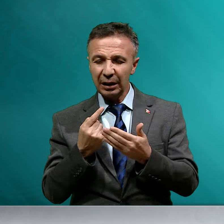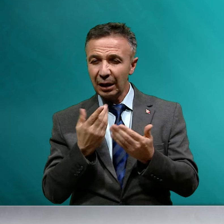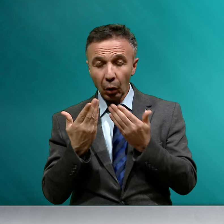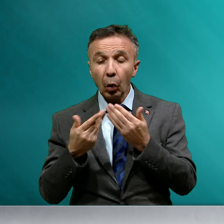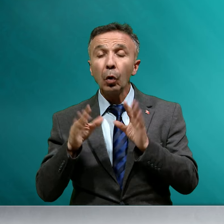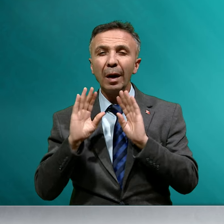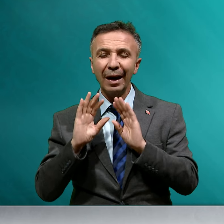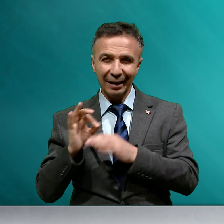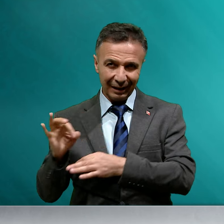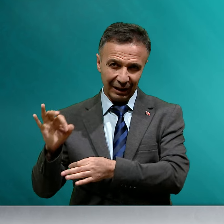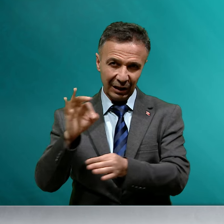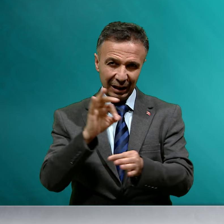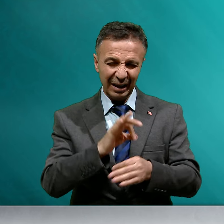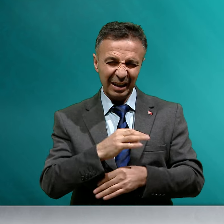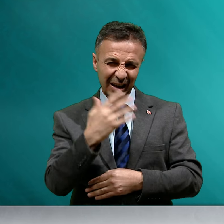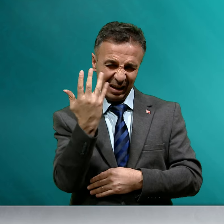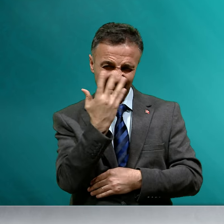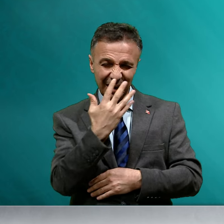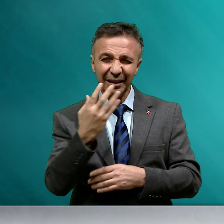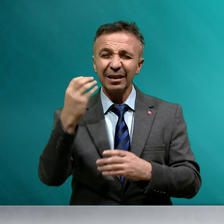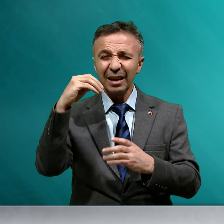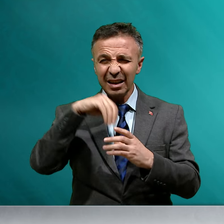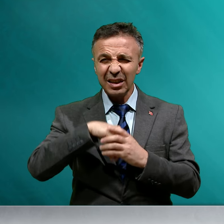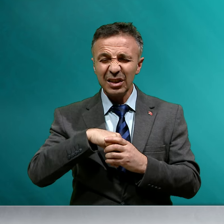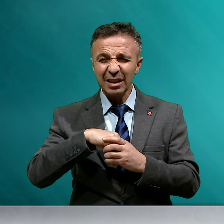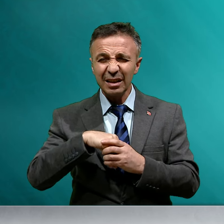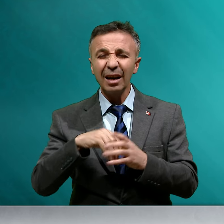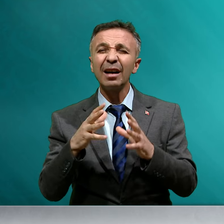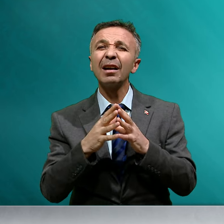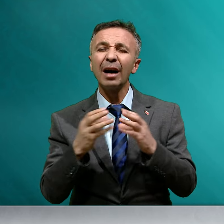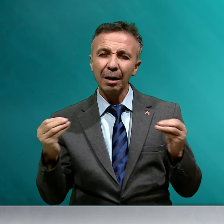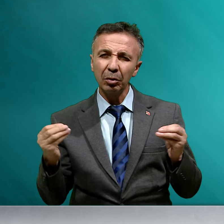bırakan karanlıklar içinde kaybolur.